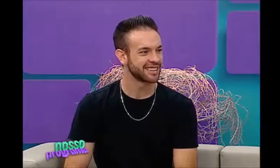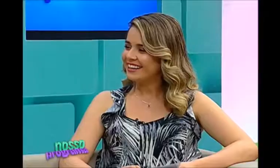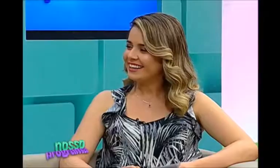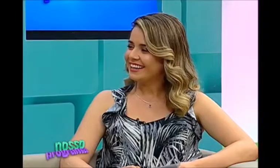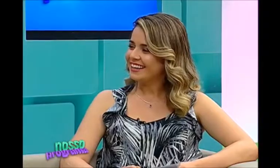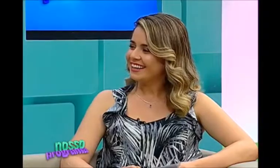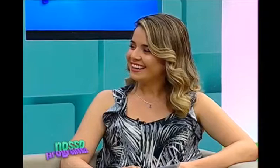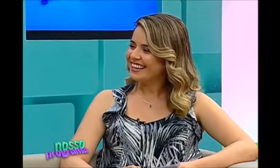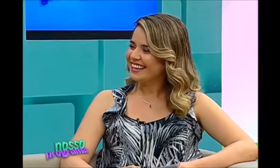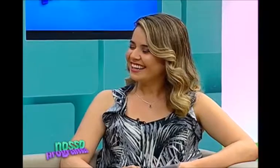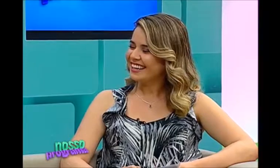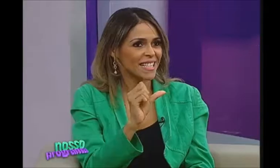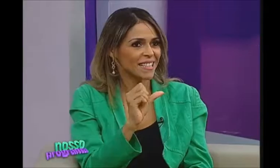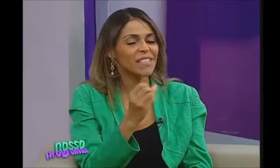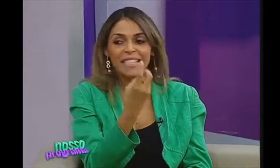Tenho 25, 26.